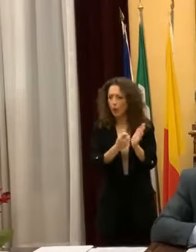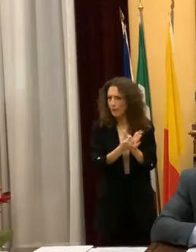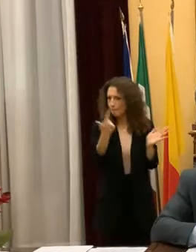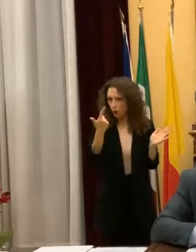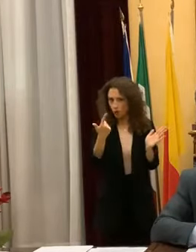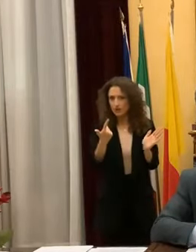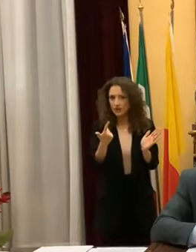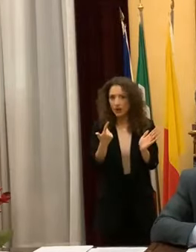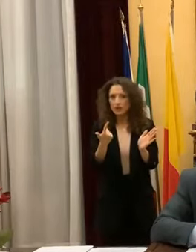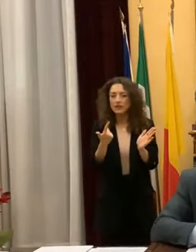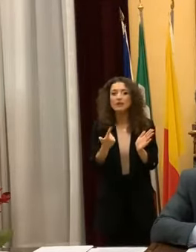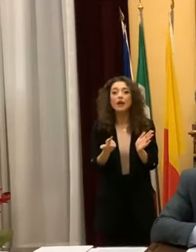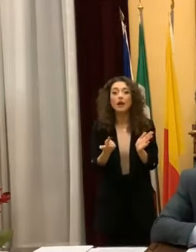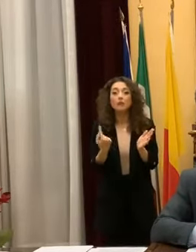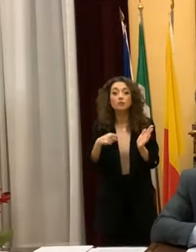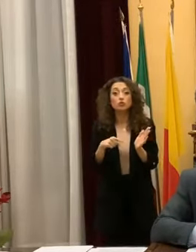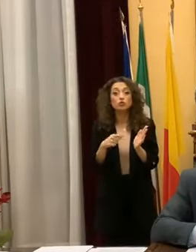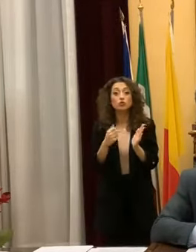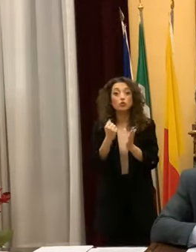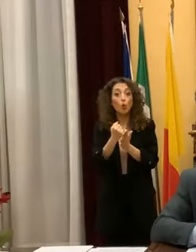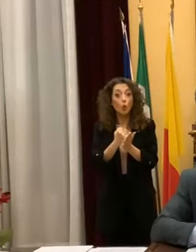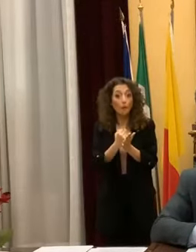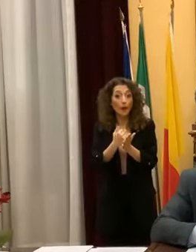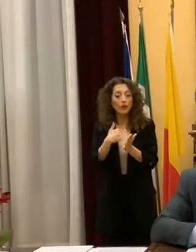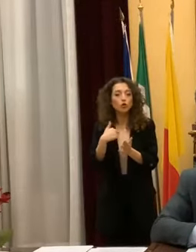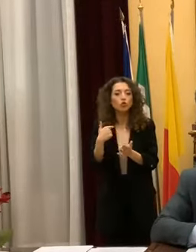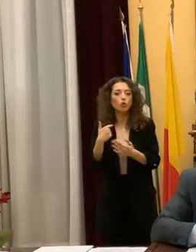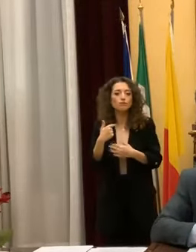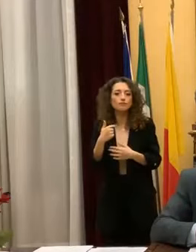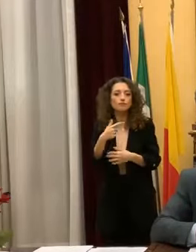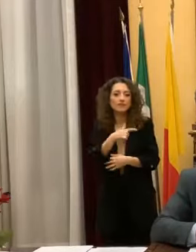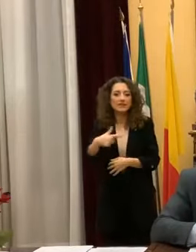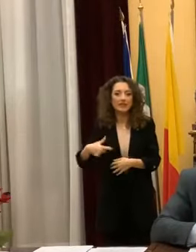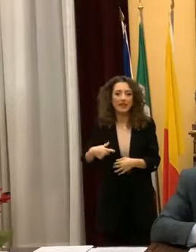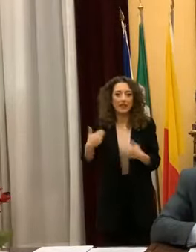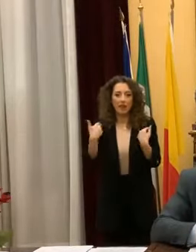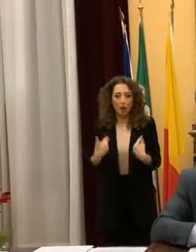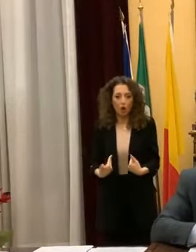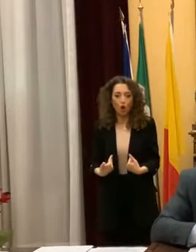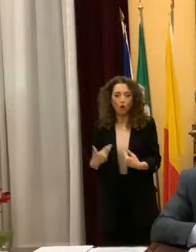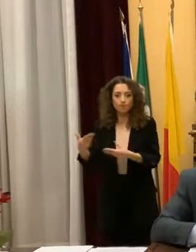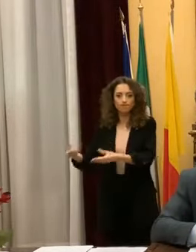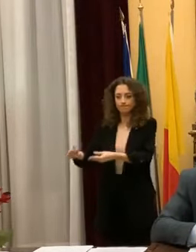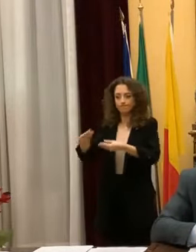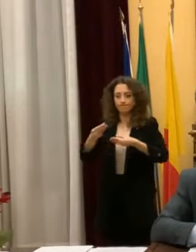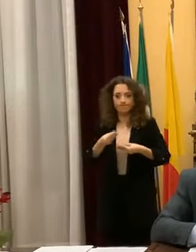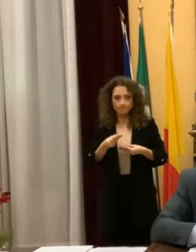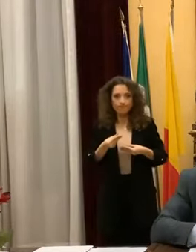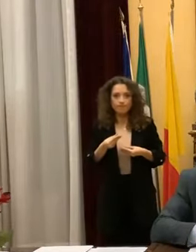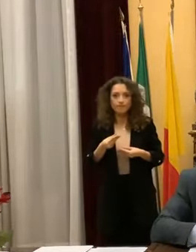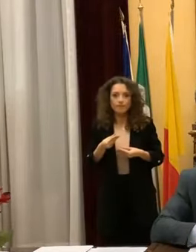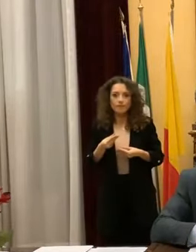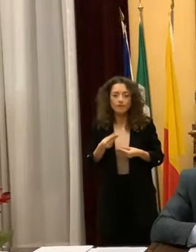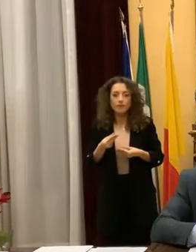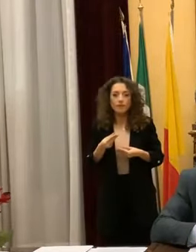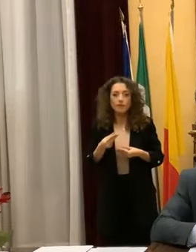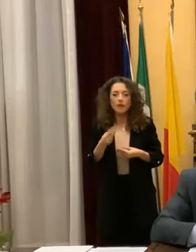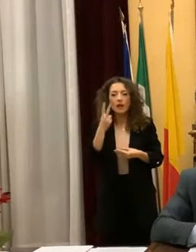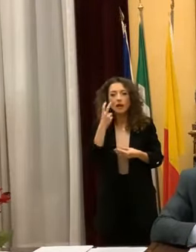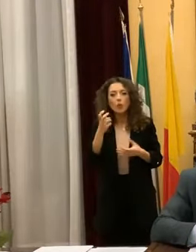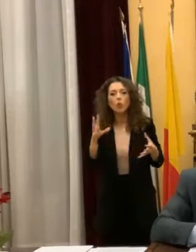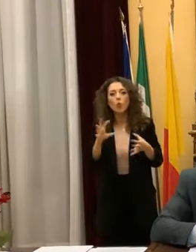documento che io nella mia qualità ho avuto e che riguarda anche una